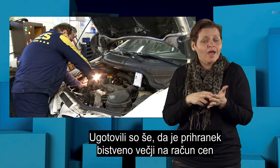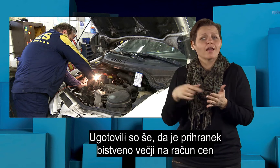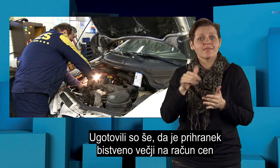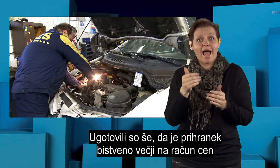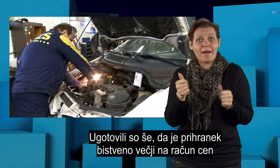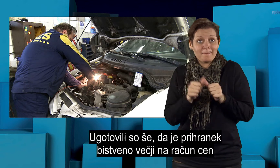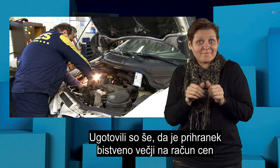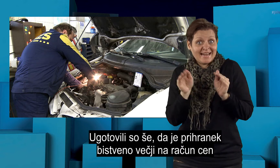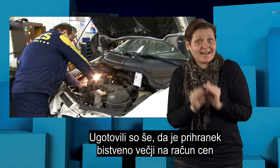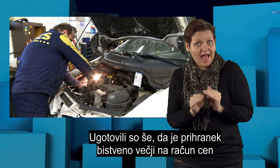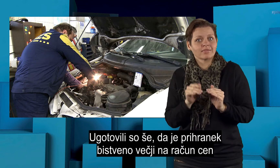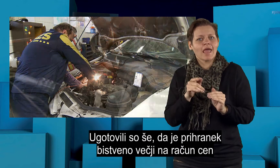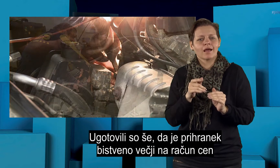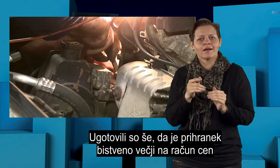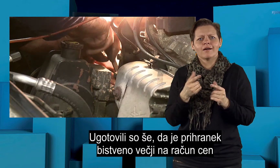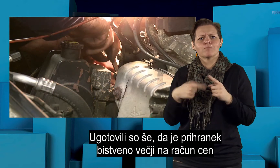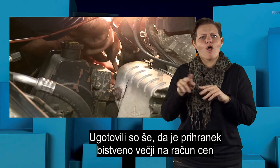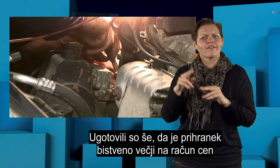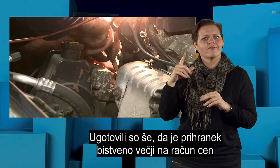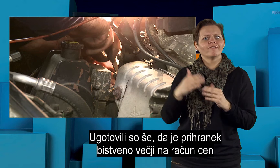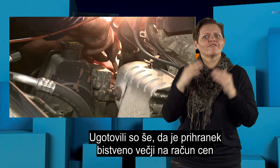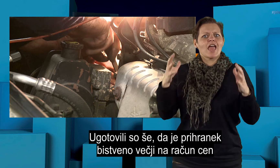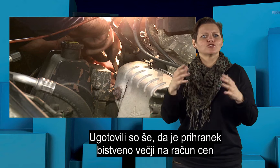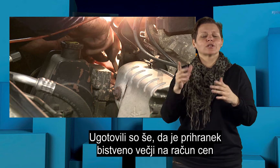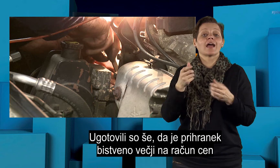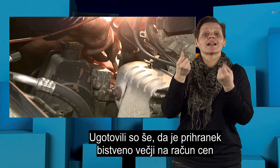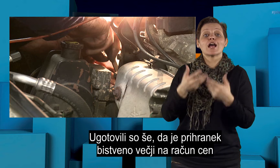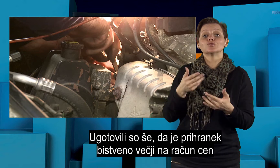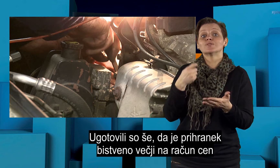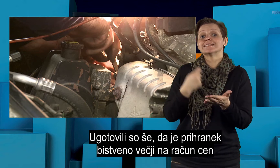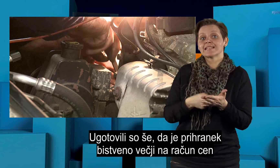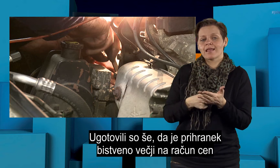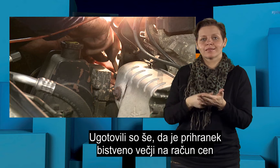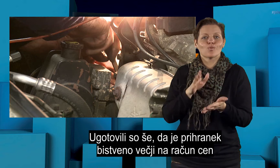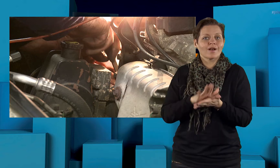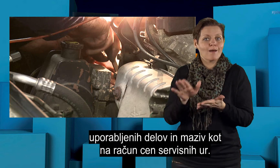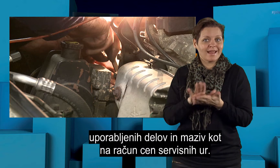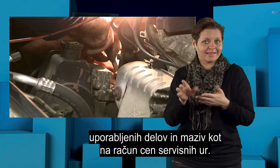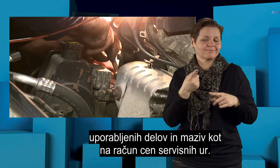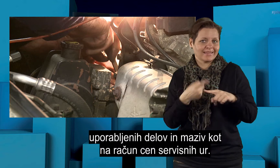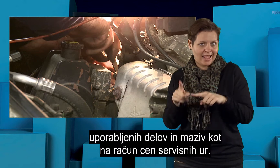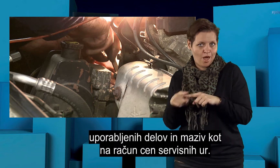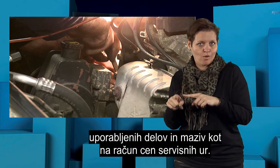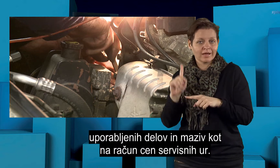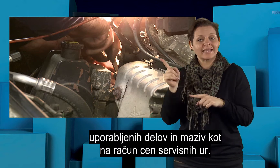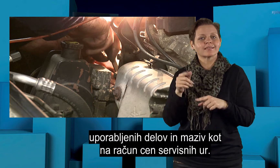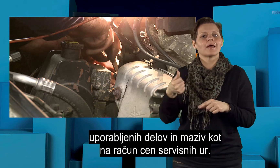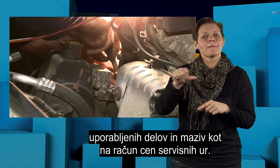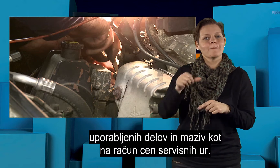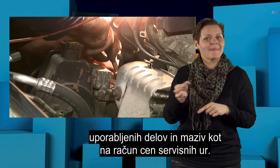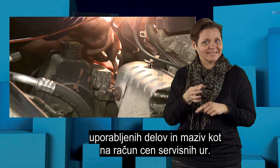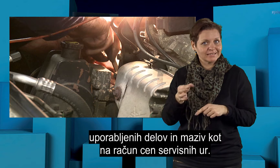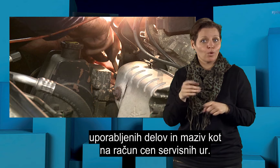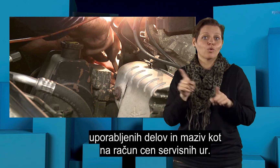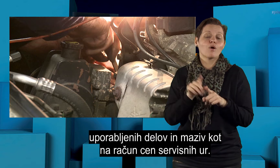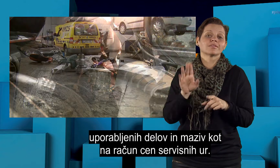Ugotovili so še, da je prihranek bistveno večji na račun cen uporabljenih delov in maziv kot na račun cen